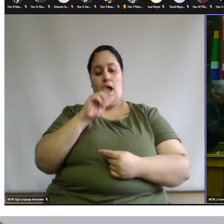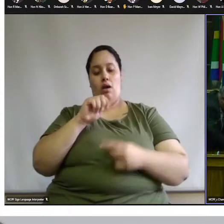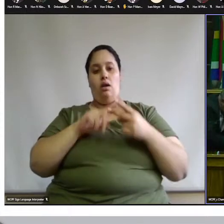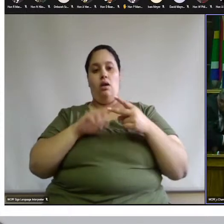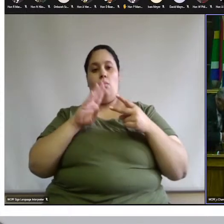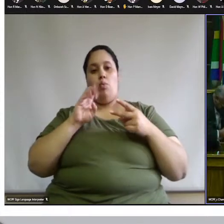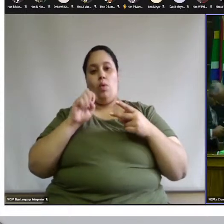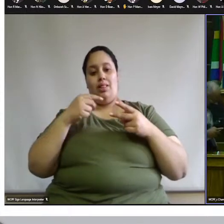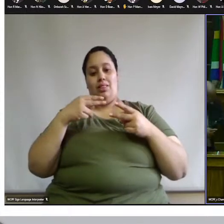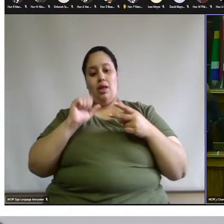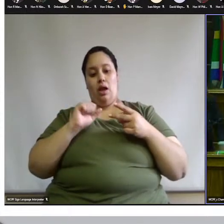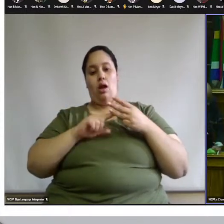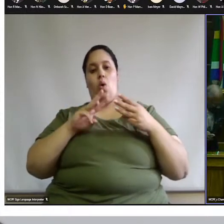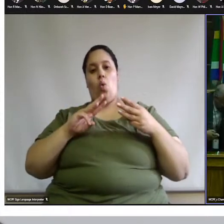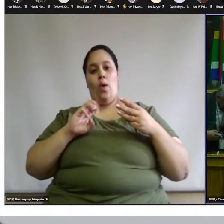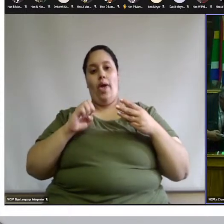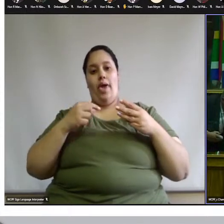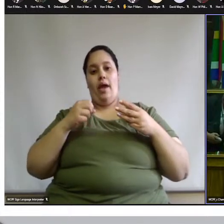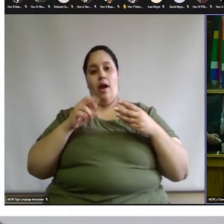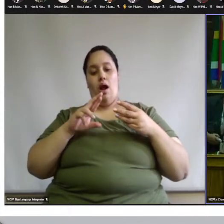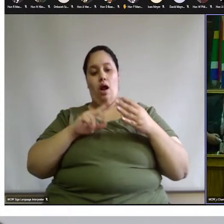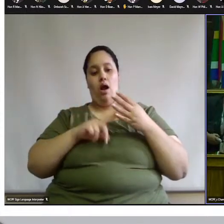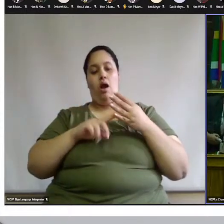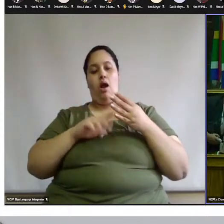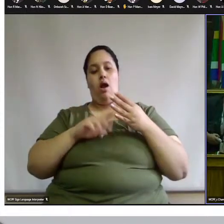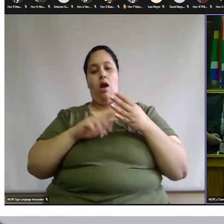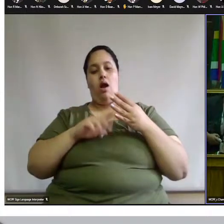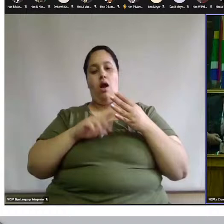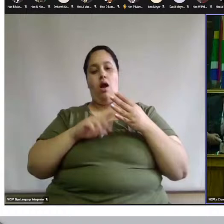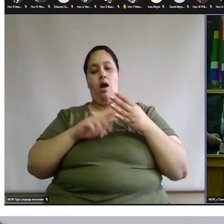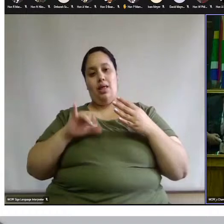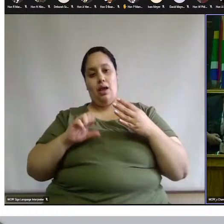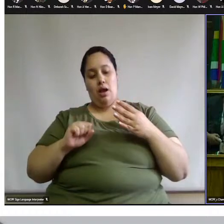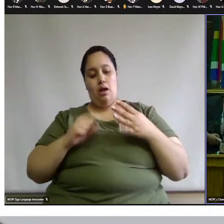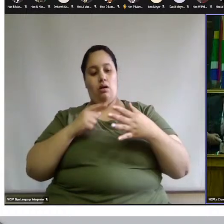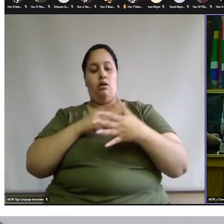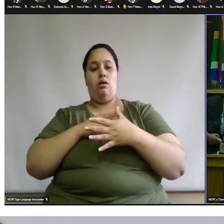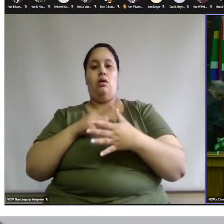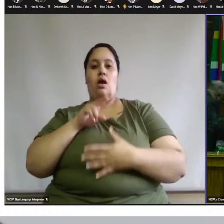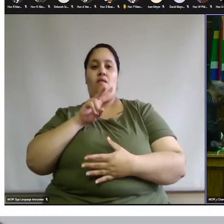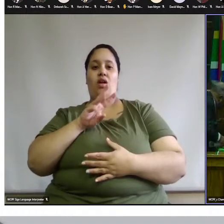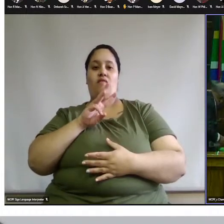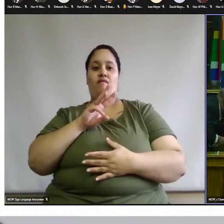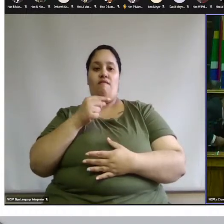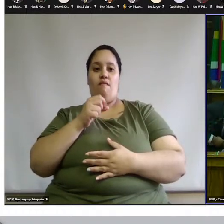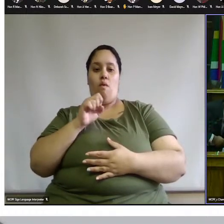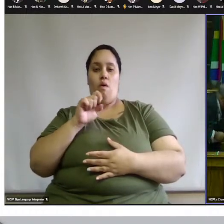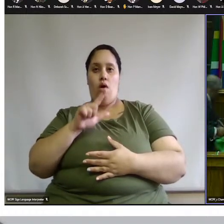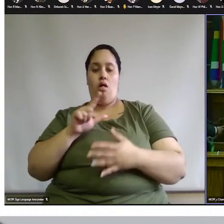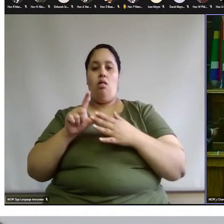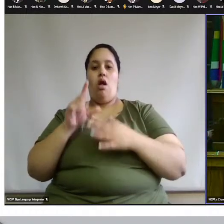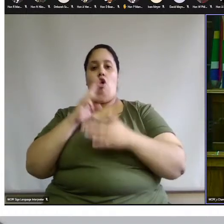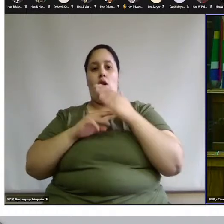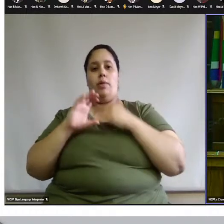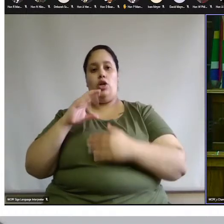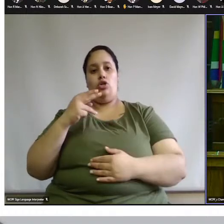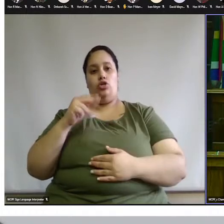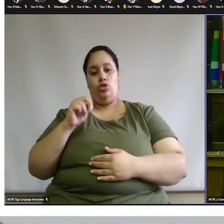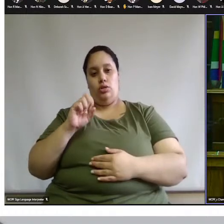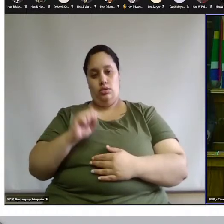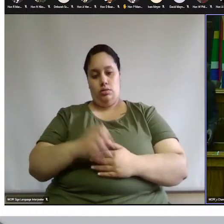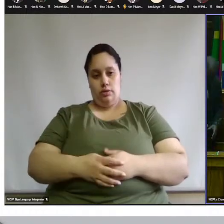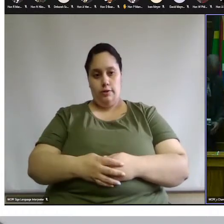Honorable Heron, Honorable Makamba Boja, Honorable Van Vogel, and Honorable Christians. I